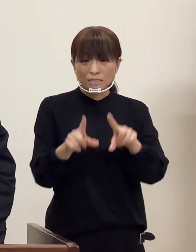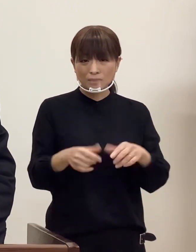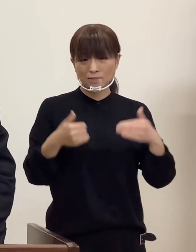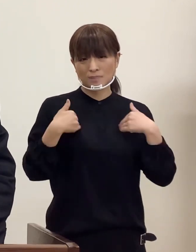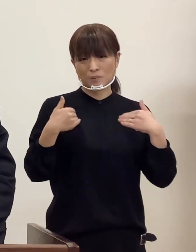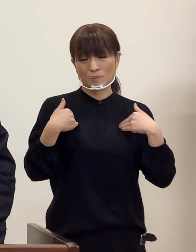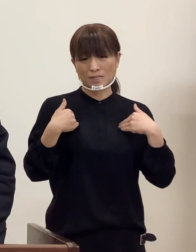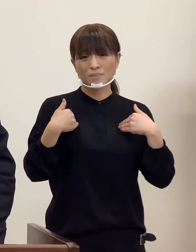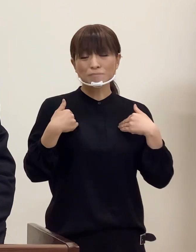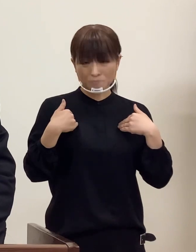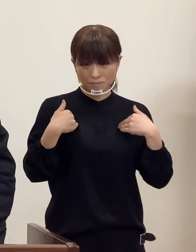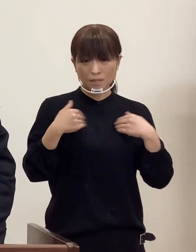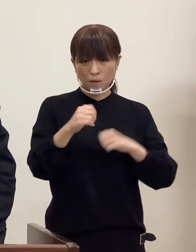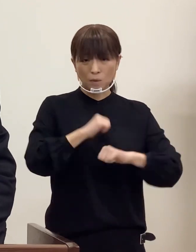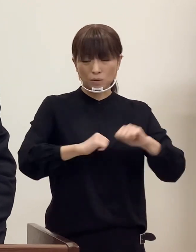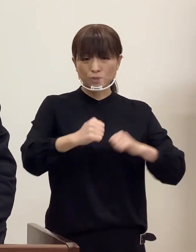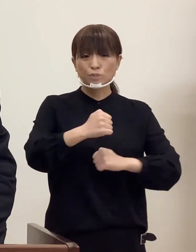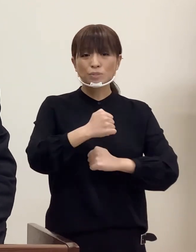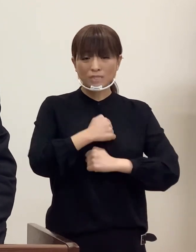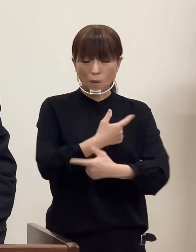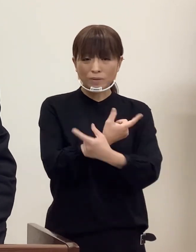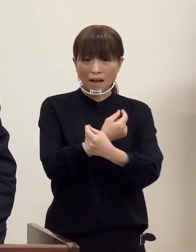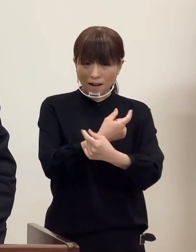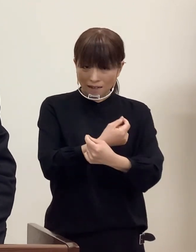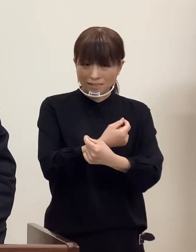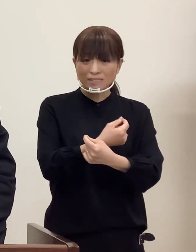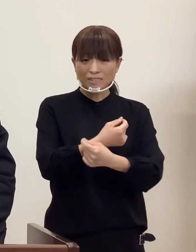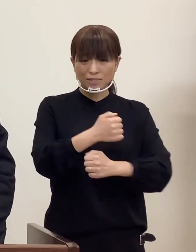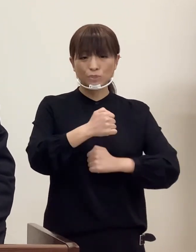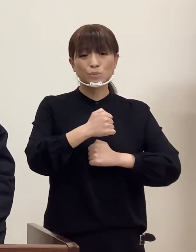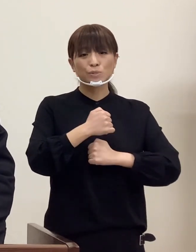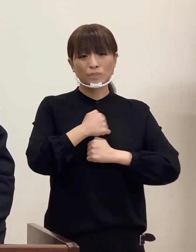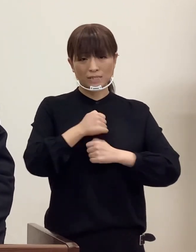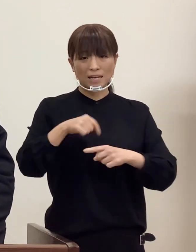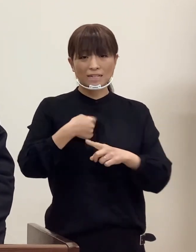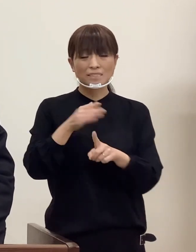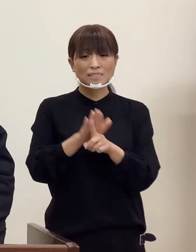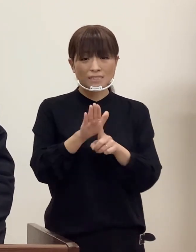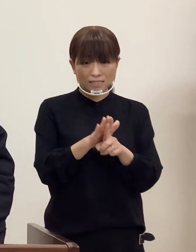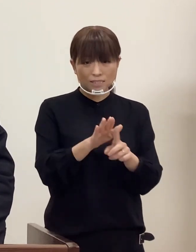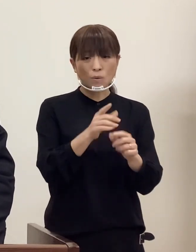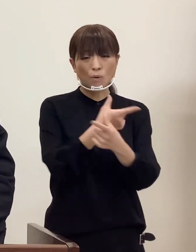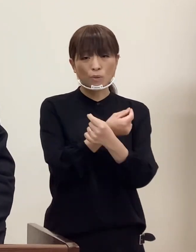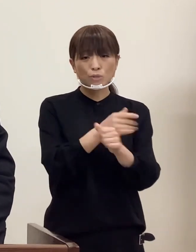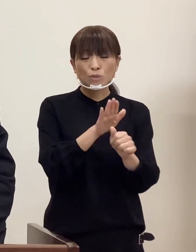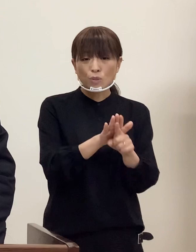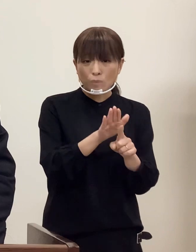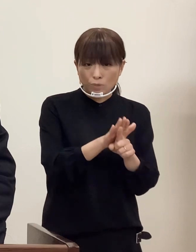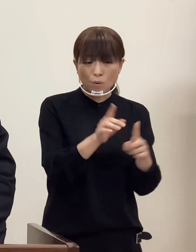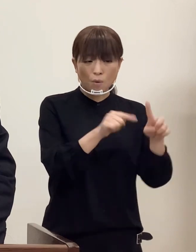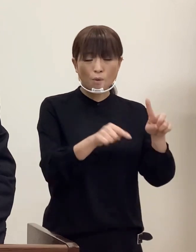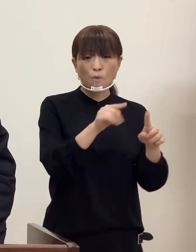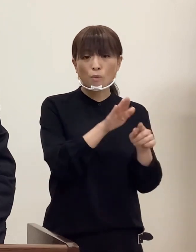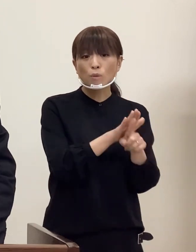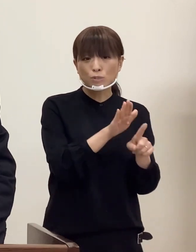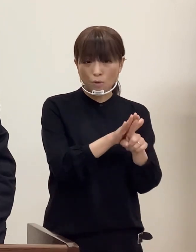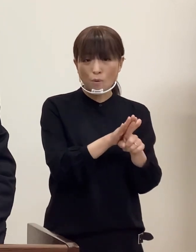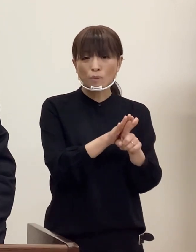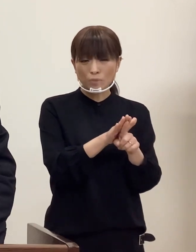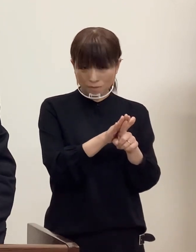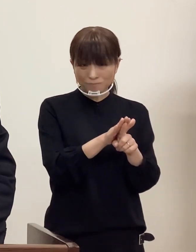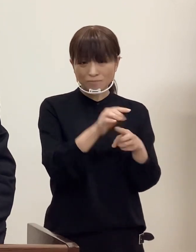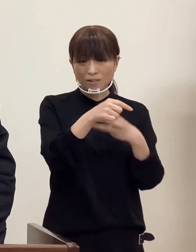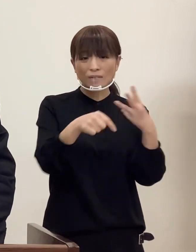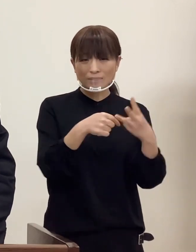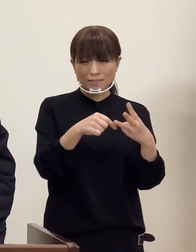変容によりまして、お互い注意喚起し合いながら、自助共助公助で、この厳しい状況を乗り越えてまい